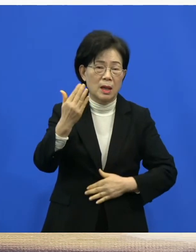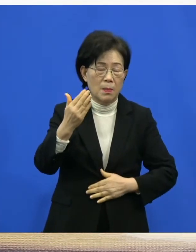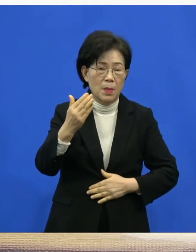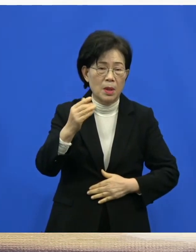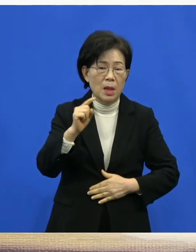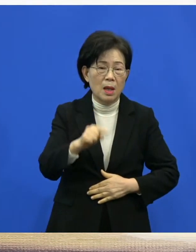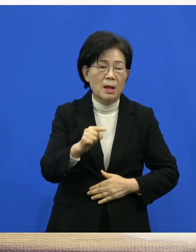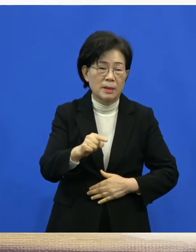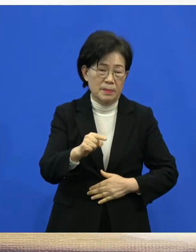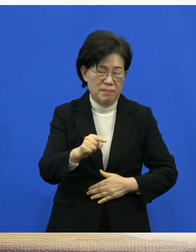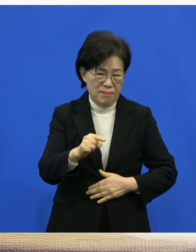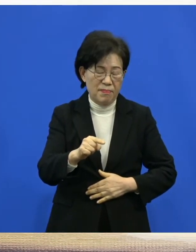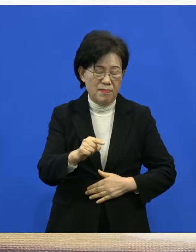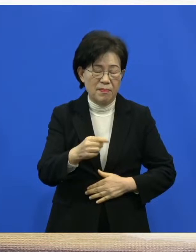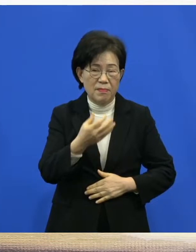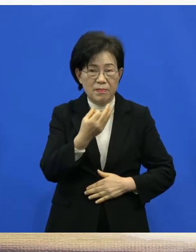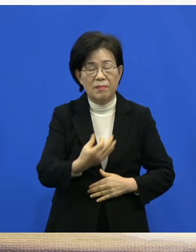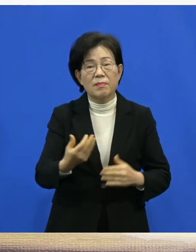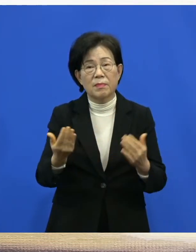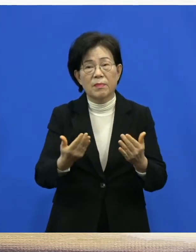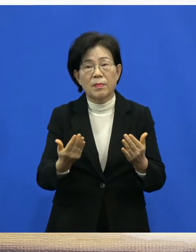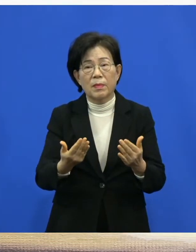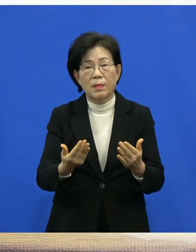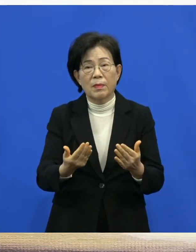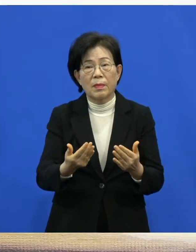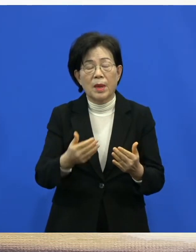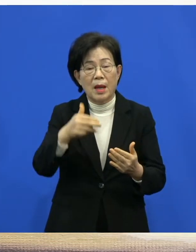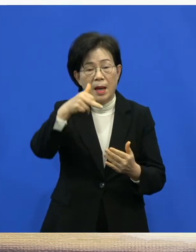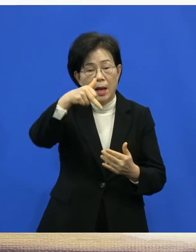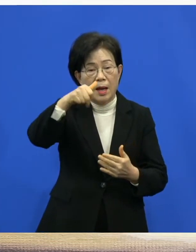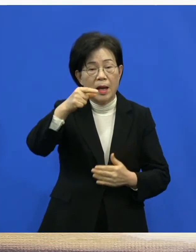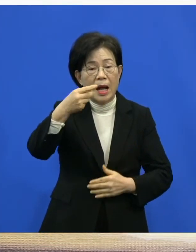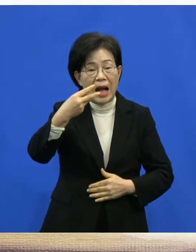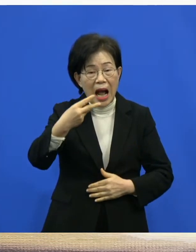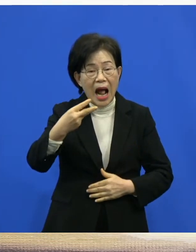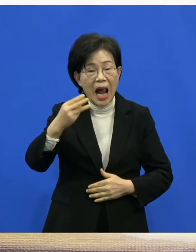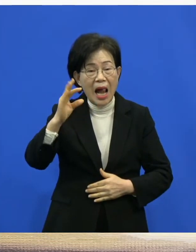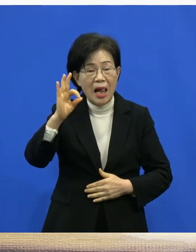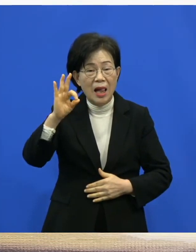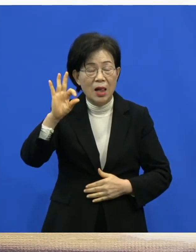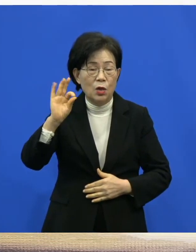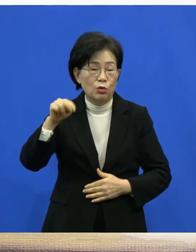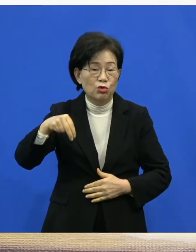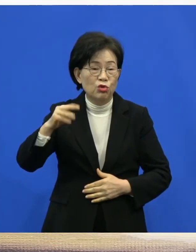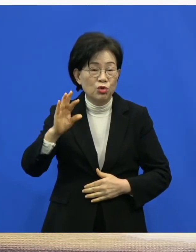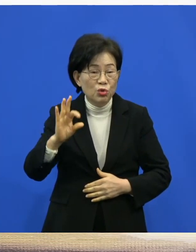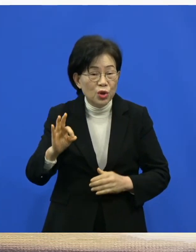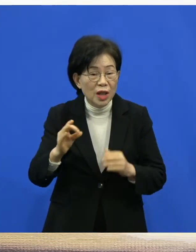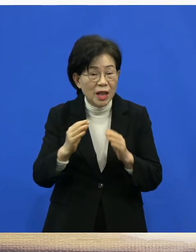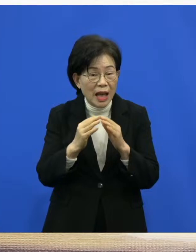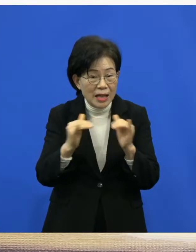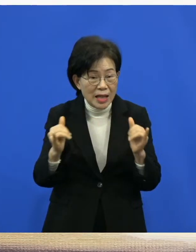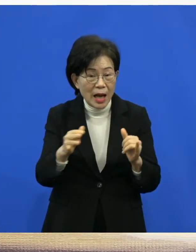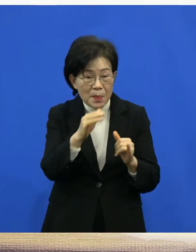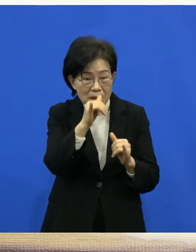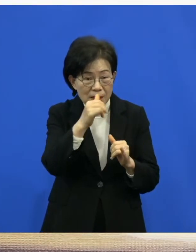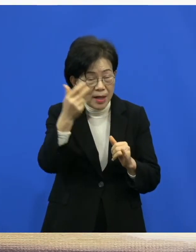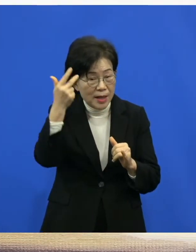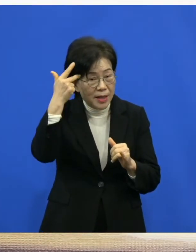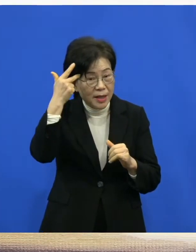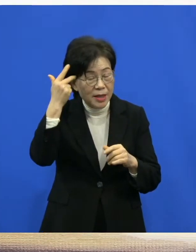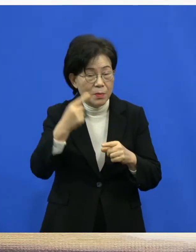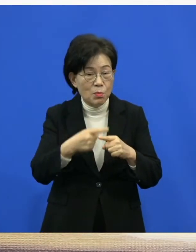이게 아이러니트. 그래서 칼 융이라는 유명한 정신